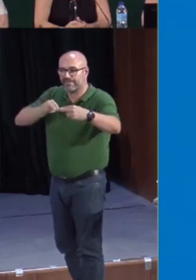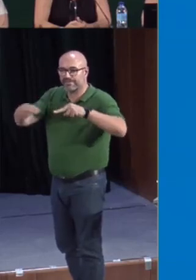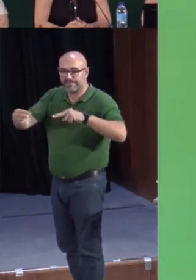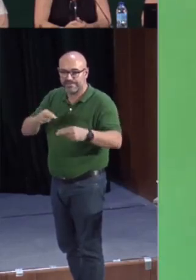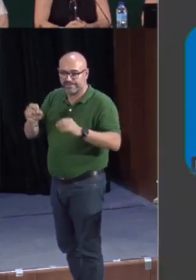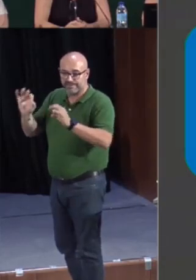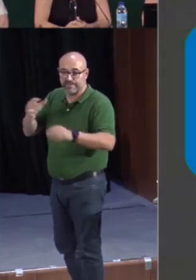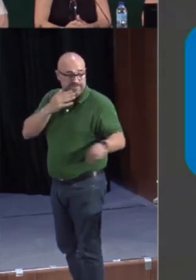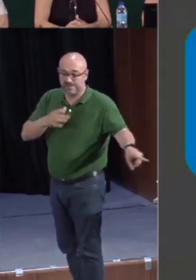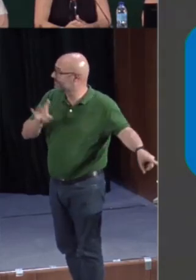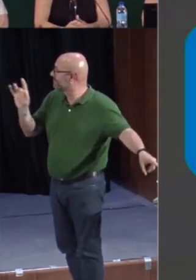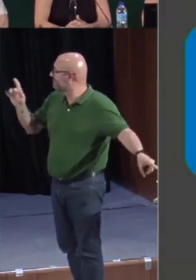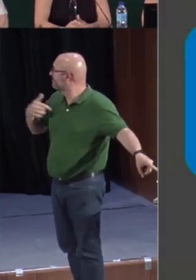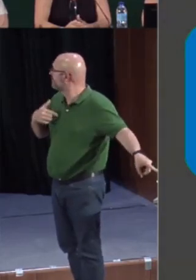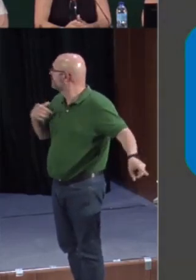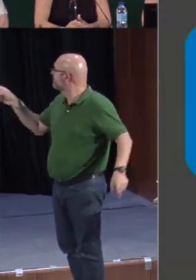Bueno, perdón.